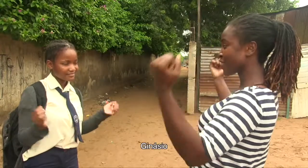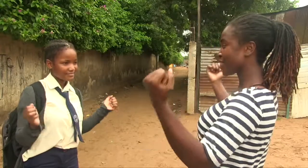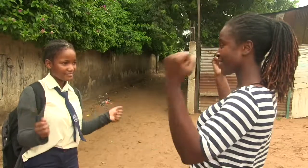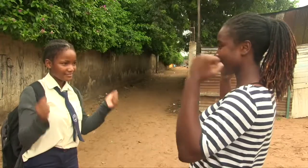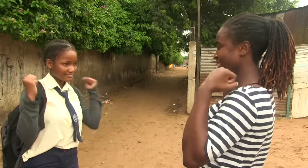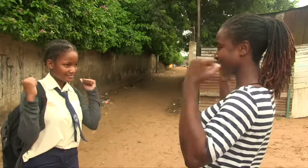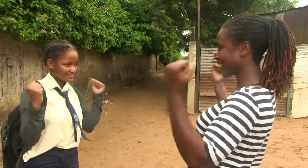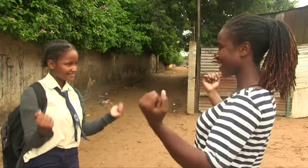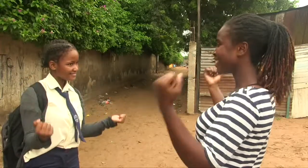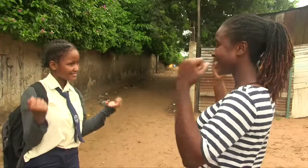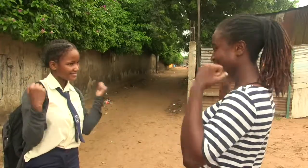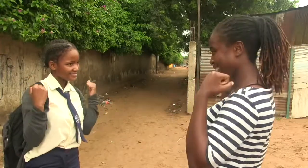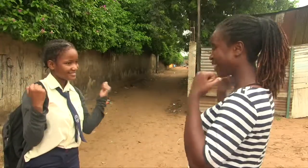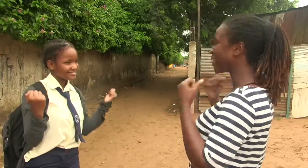Ginásio.